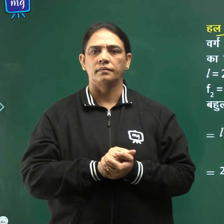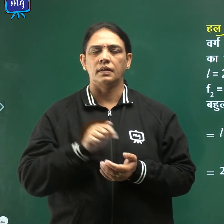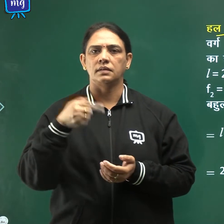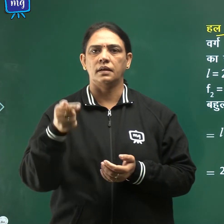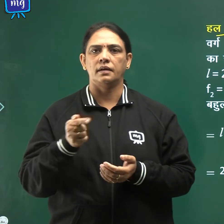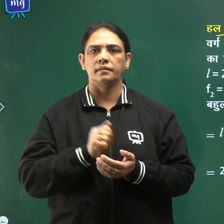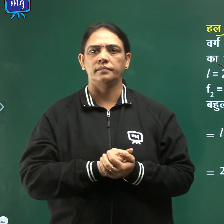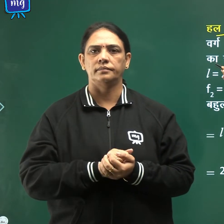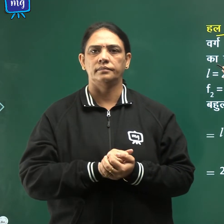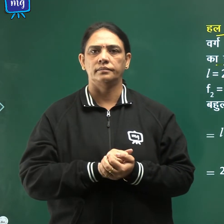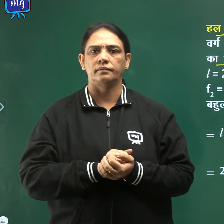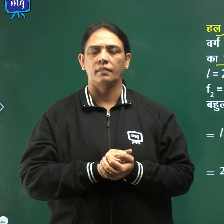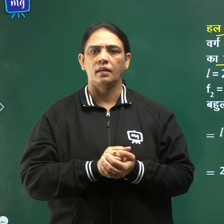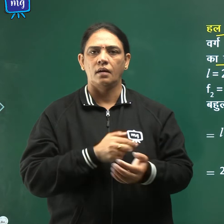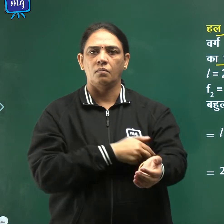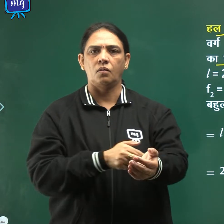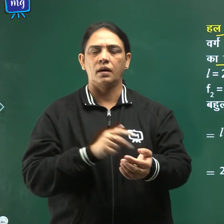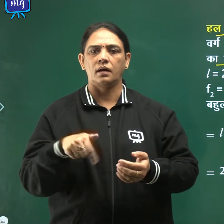अतः बहुलक का